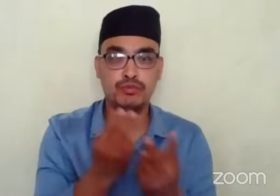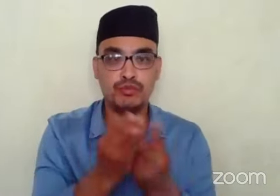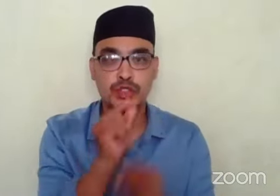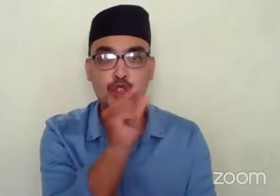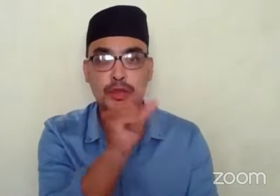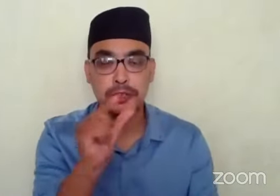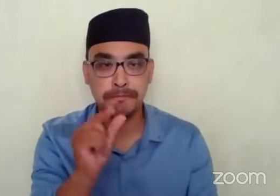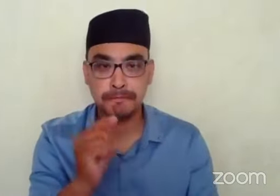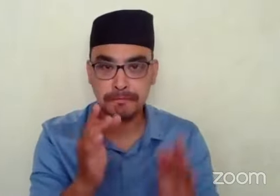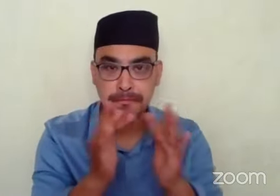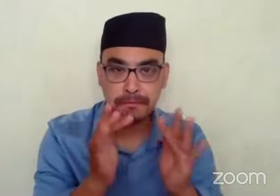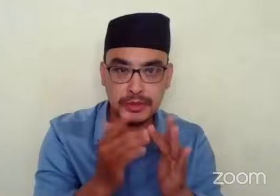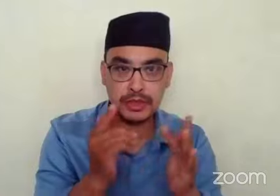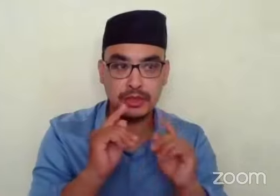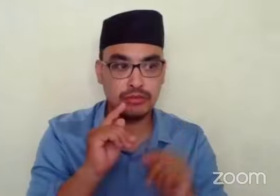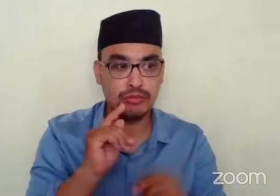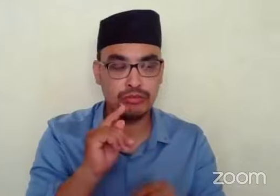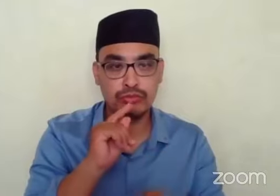इन्टरनेटको